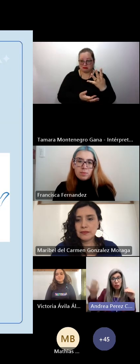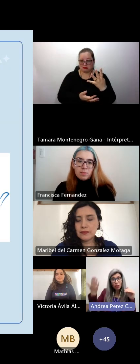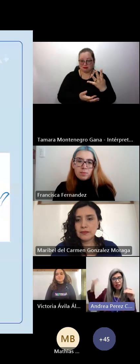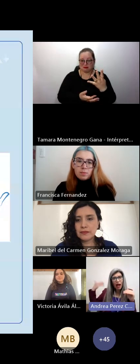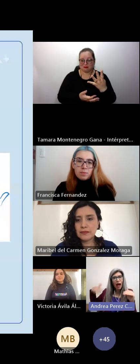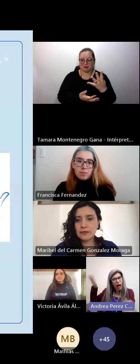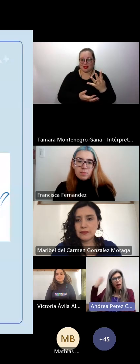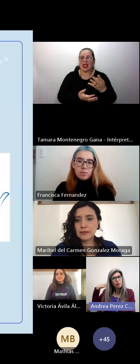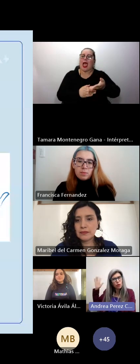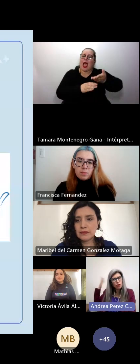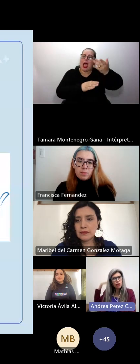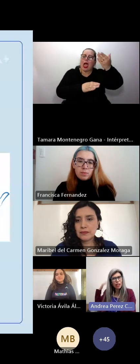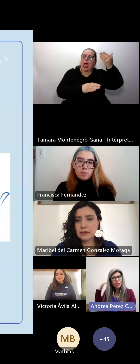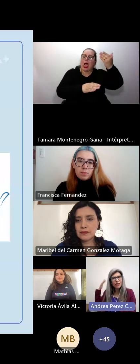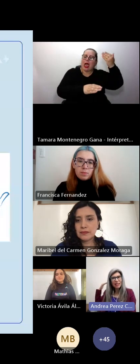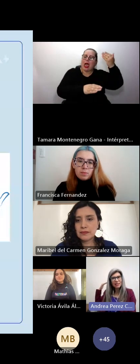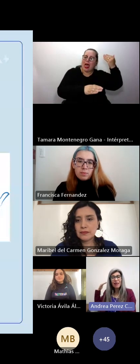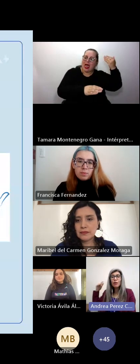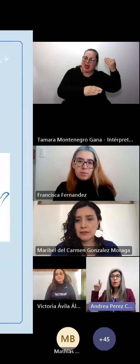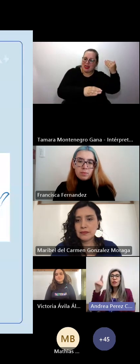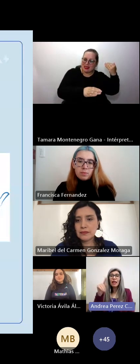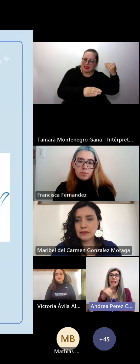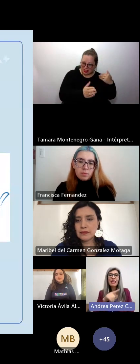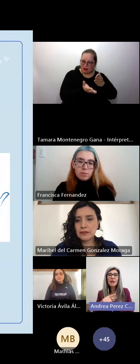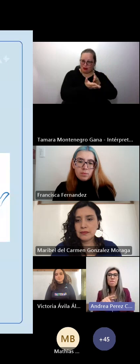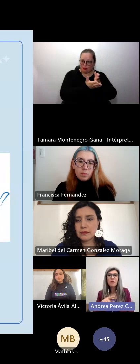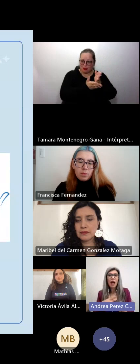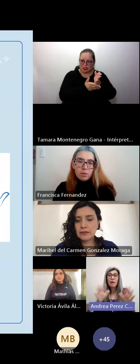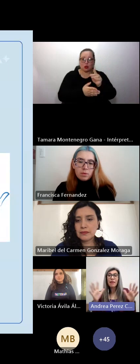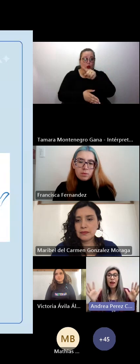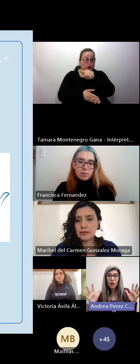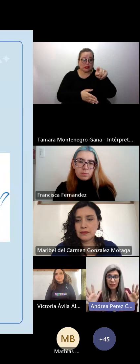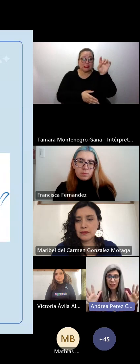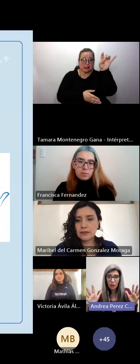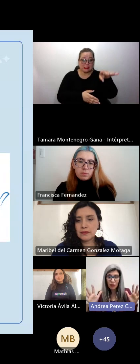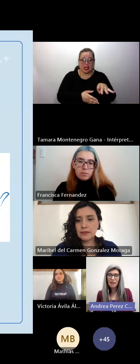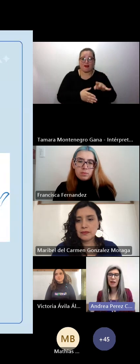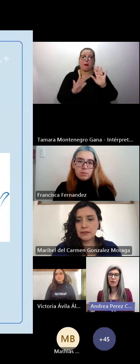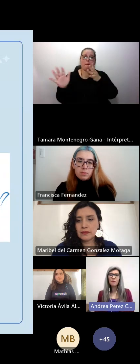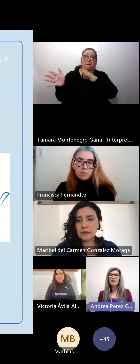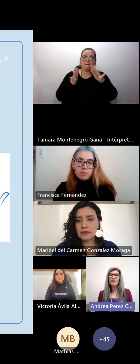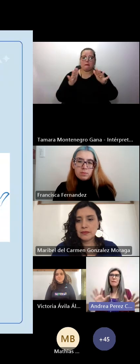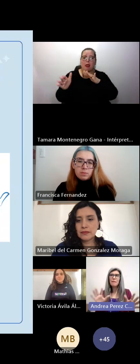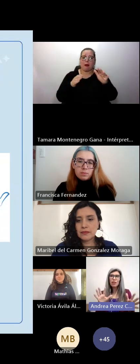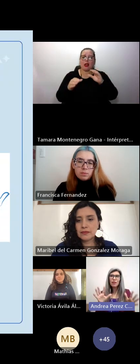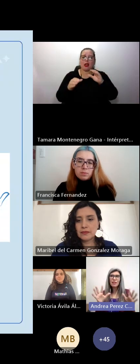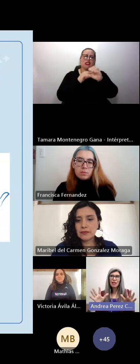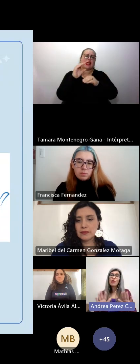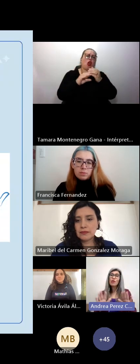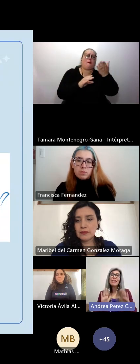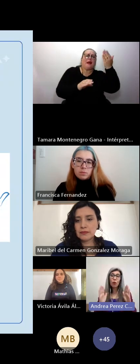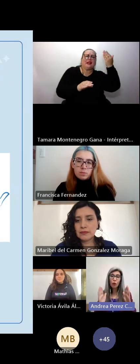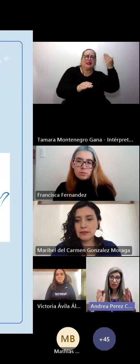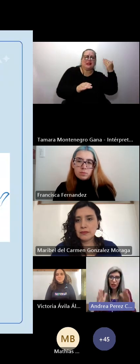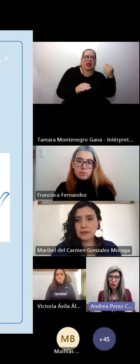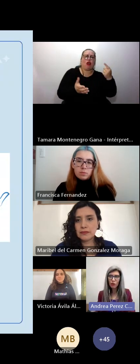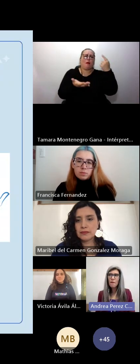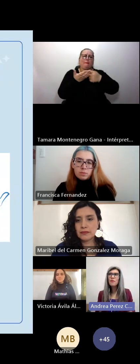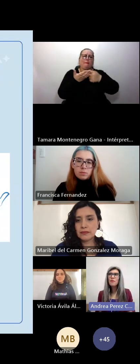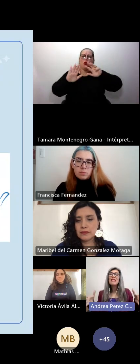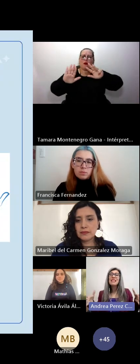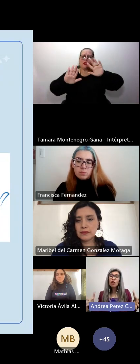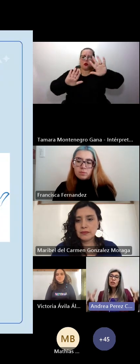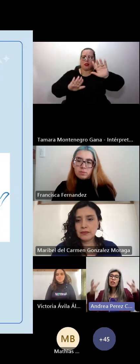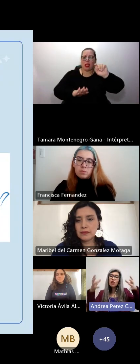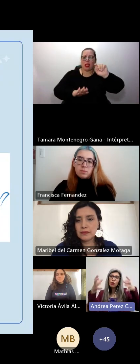Se remonta a muchos años atrás. Saben ustedes que a mediados del siglo pasado, en